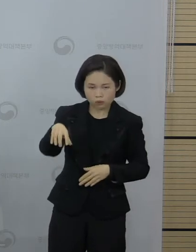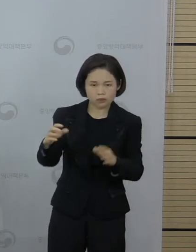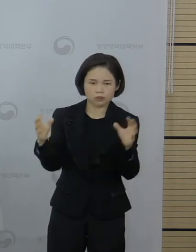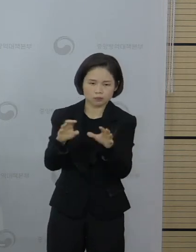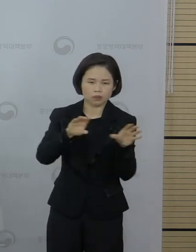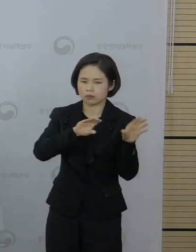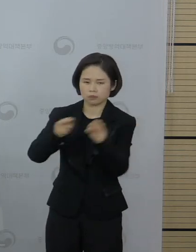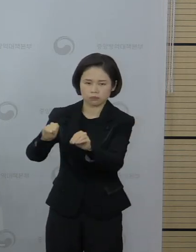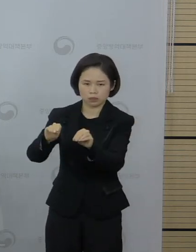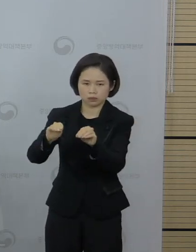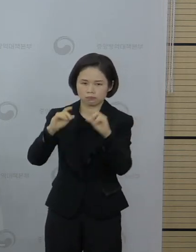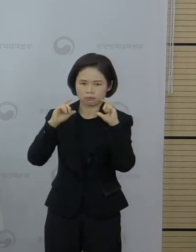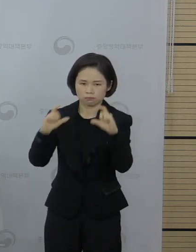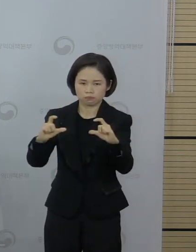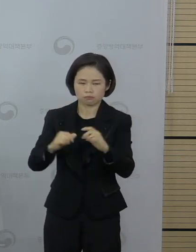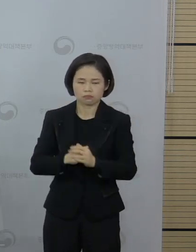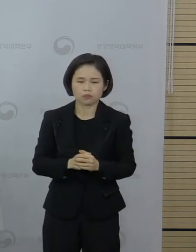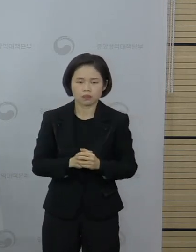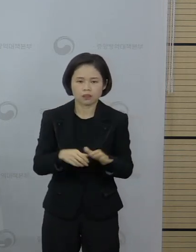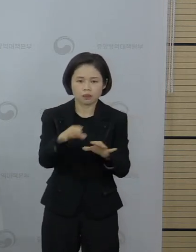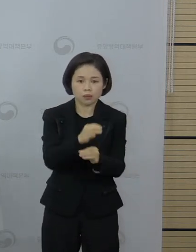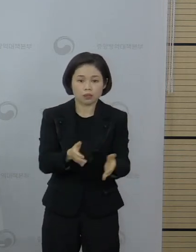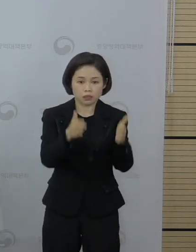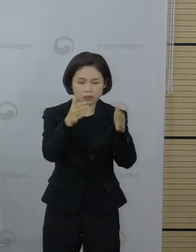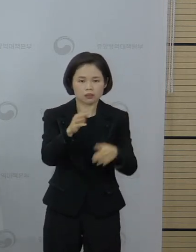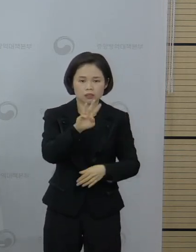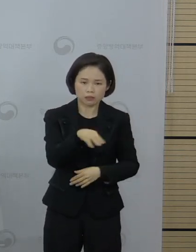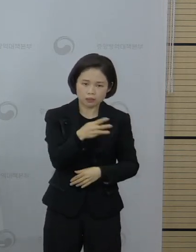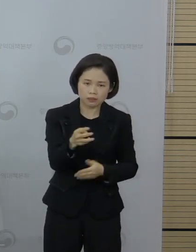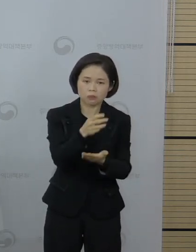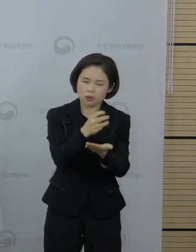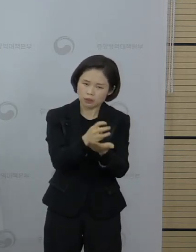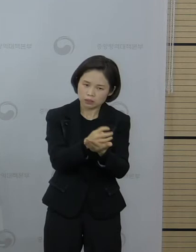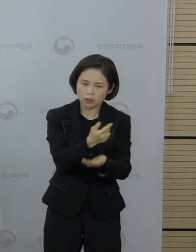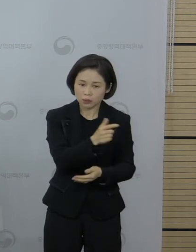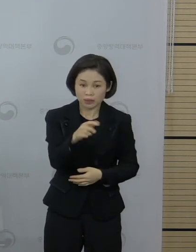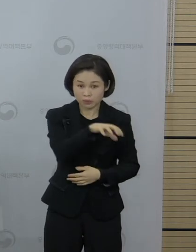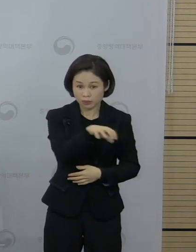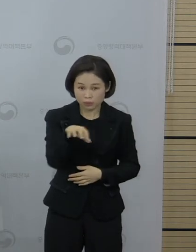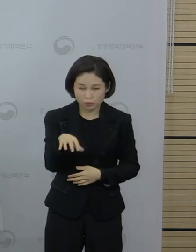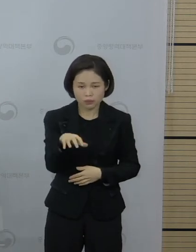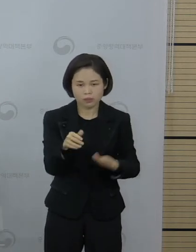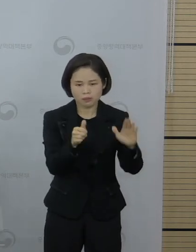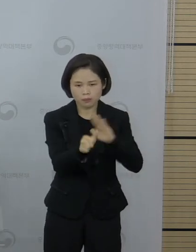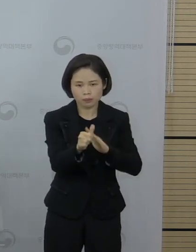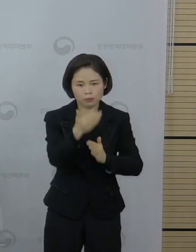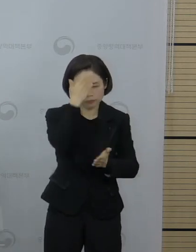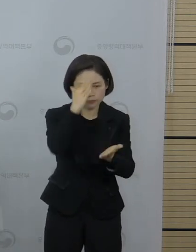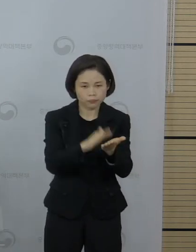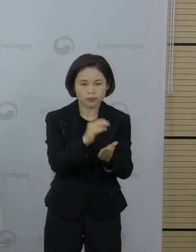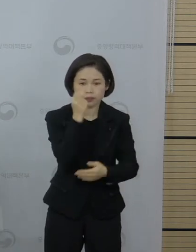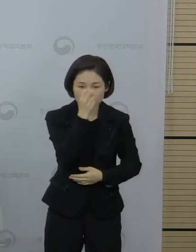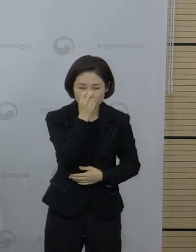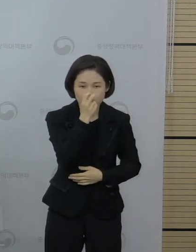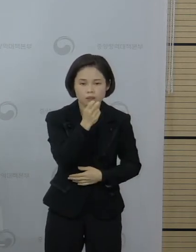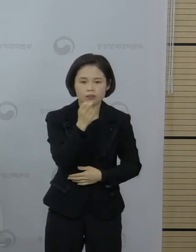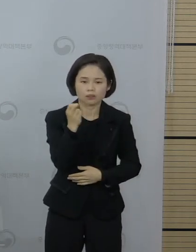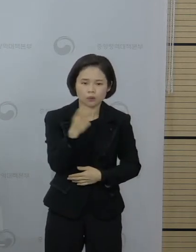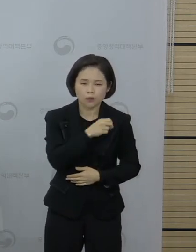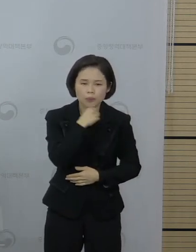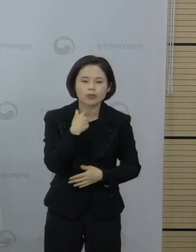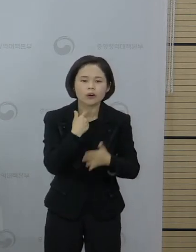집합금지 조치됩니다. 백화점, 대형마트에 대해서는 발열 체크 의무화, 시식,